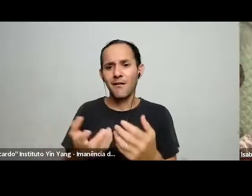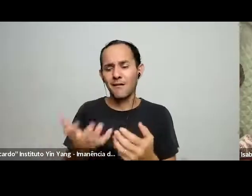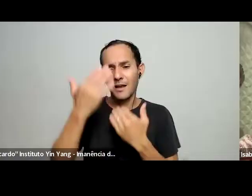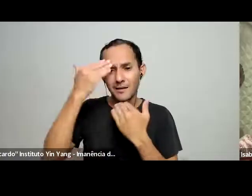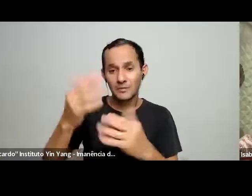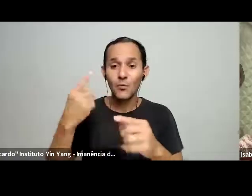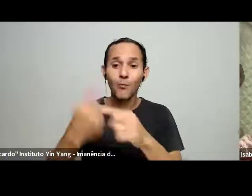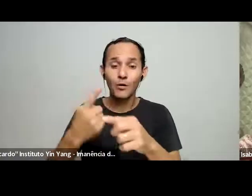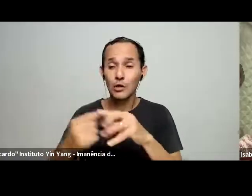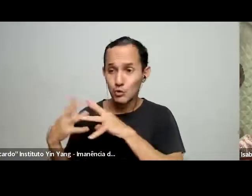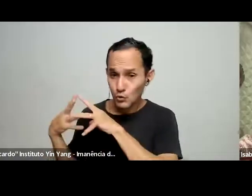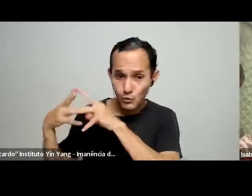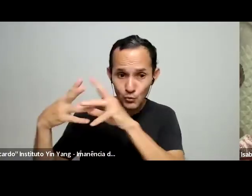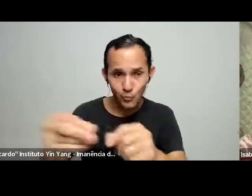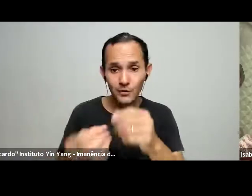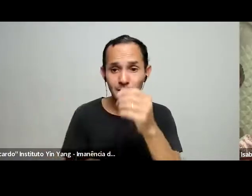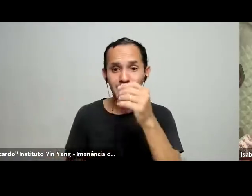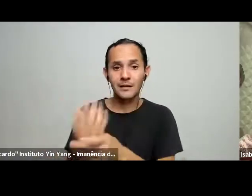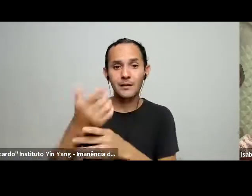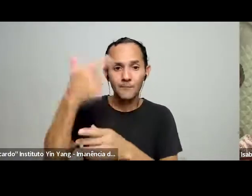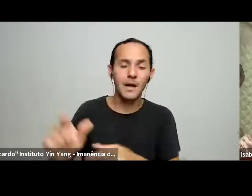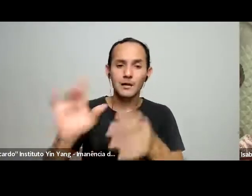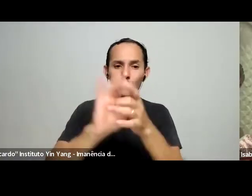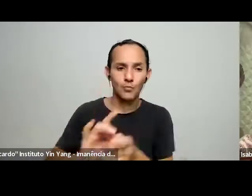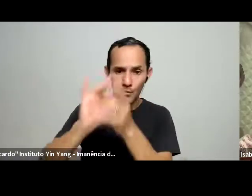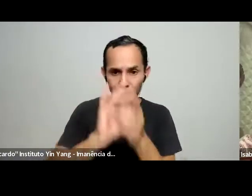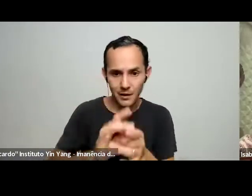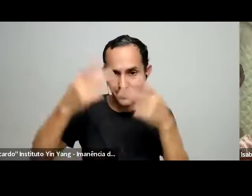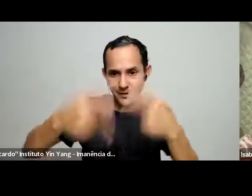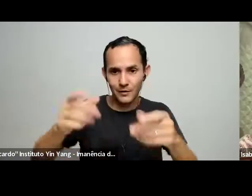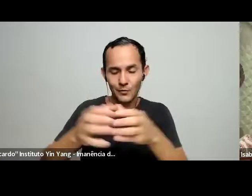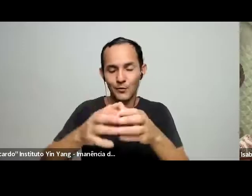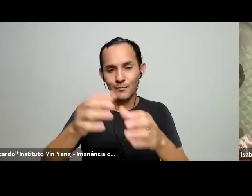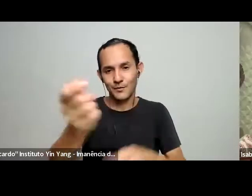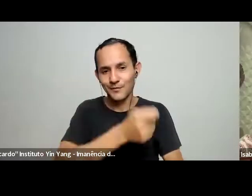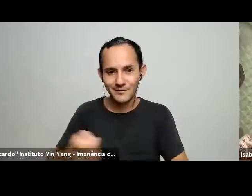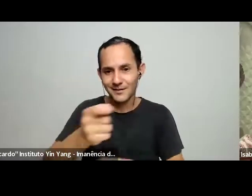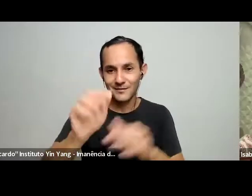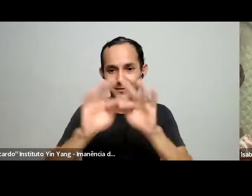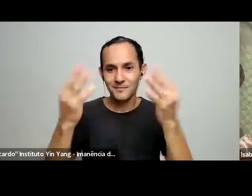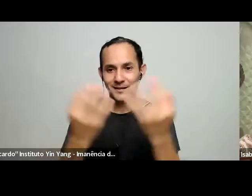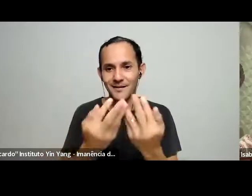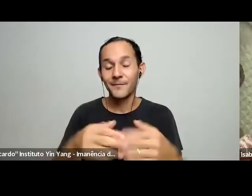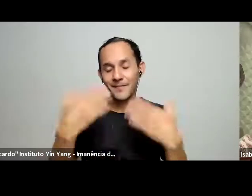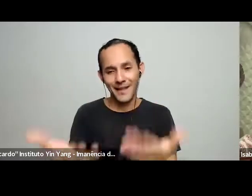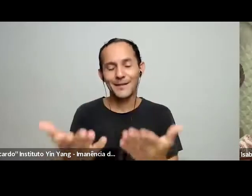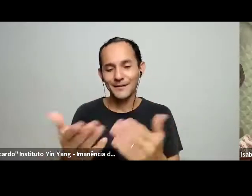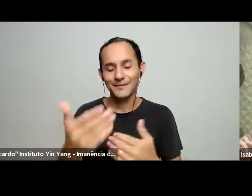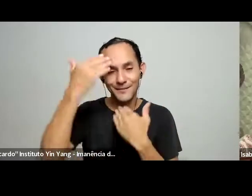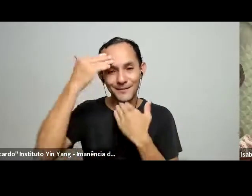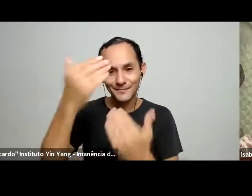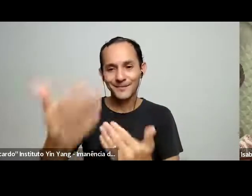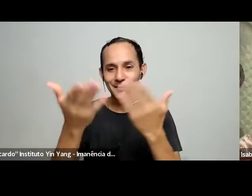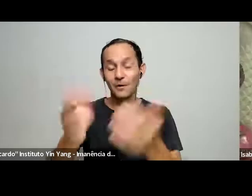agradecendo, porque disso tudo surgiu mais união aqui no campo da constelação familiar. É isso. Muito obrigada aí